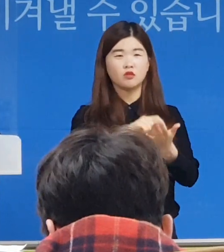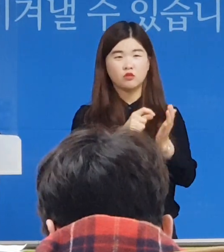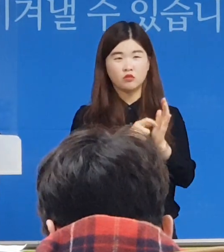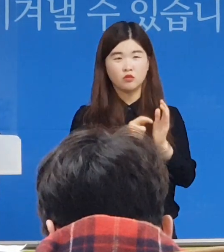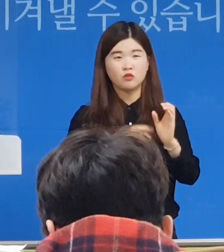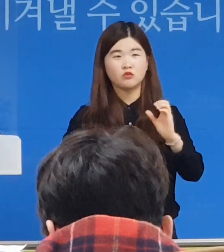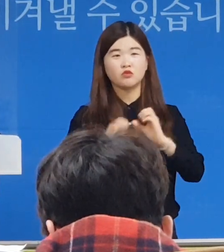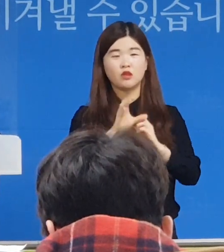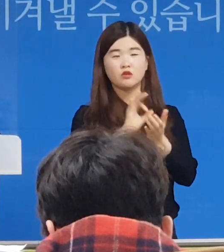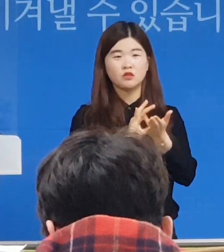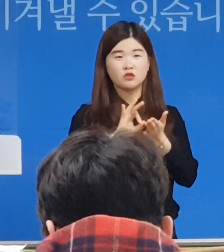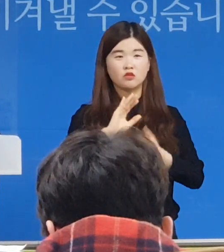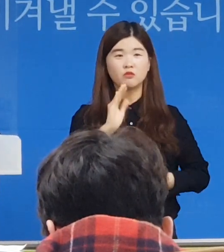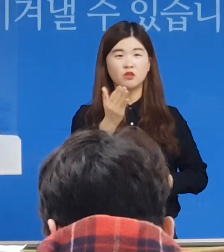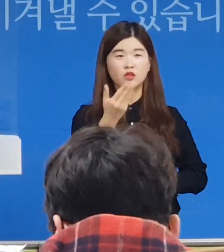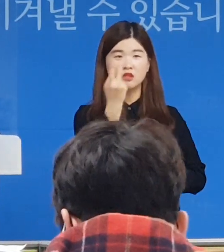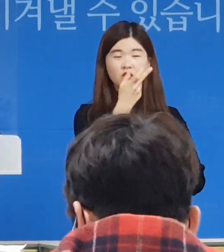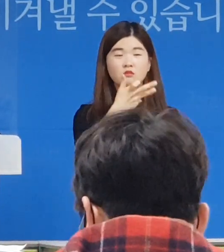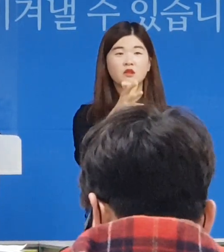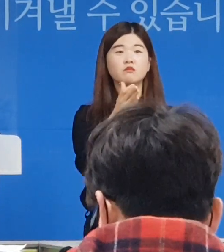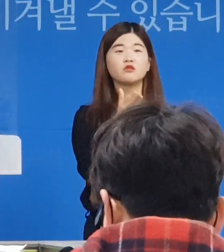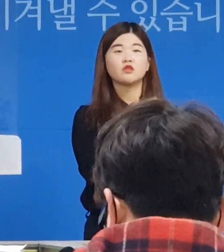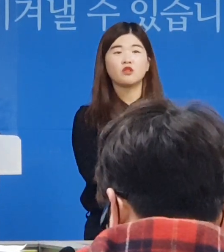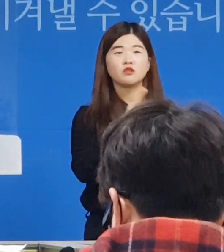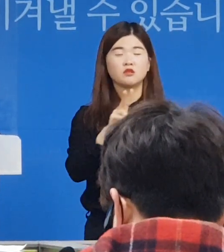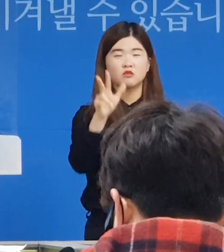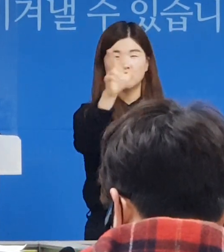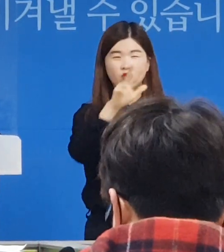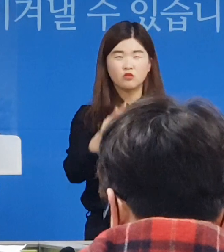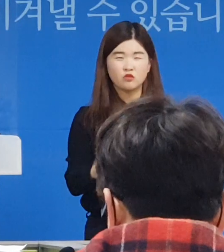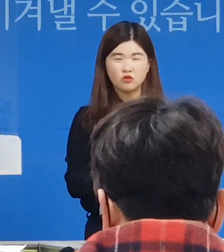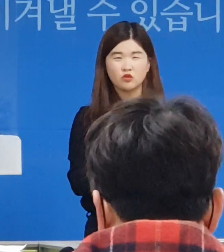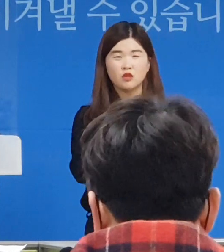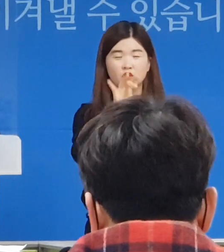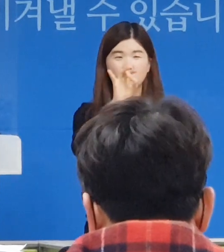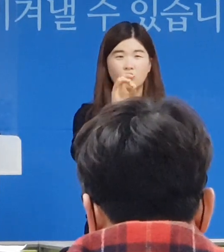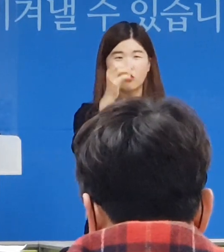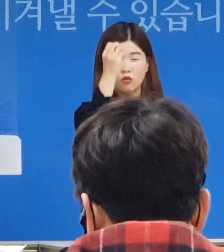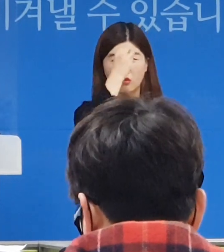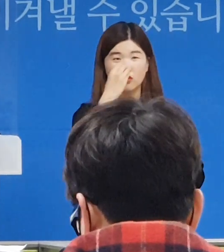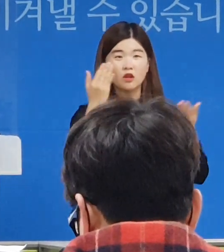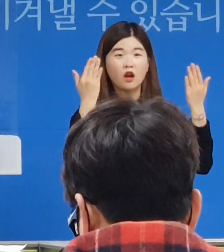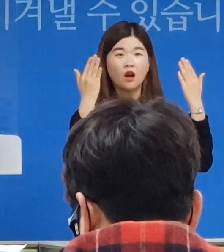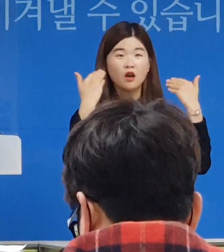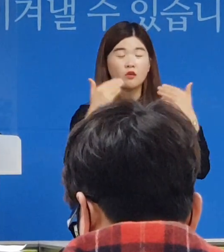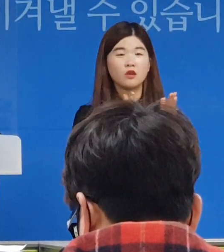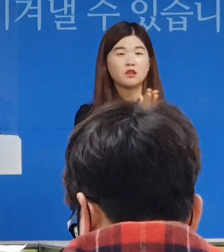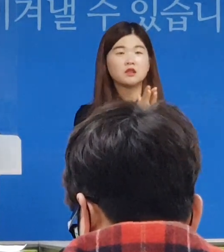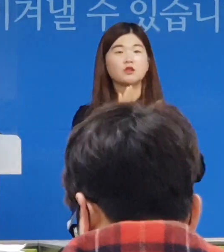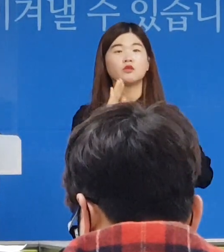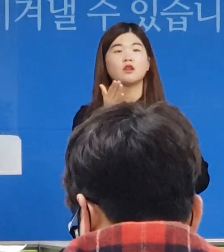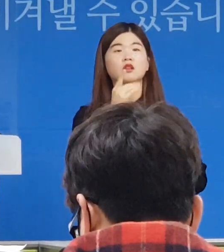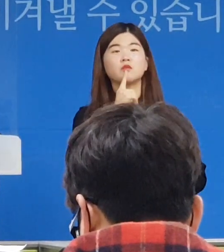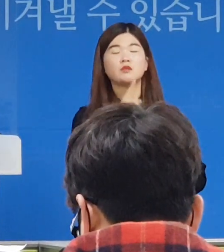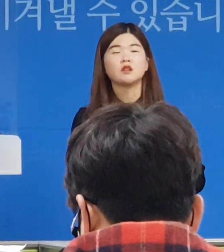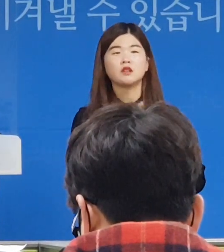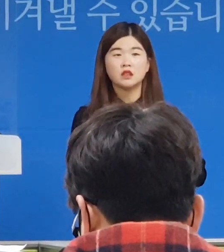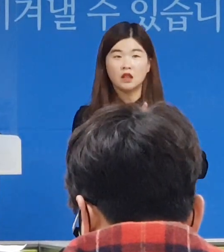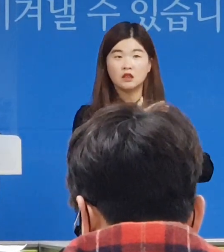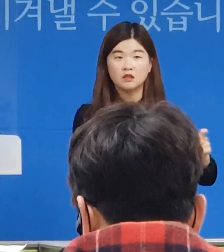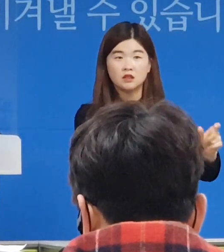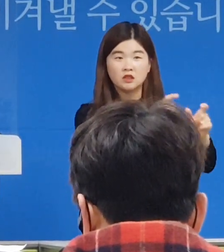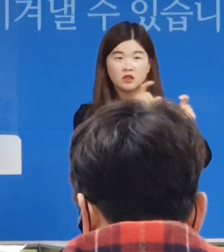전출함으로써 2018년도부터 전국 최초로 고교 전면 무상교육을 도입했던 상황입니다. 다른